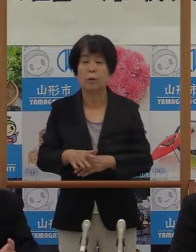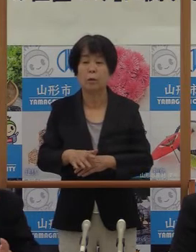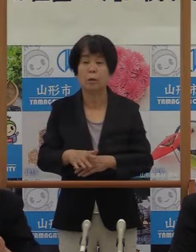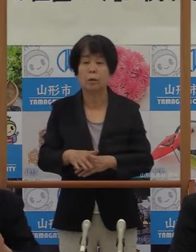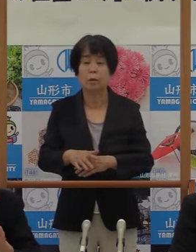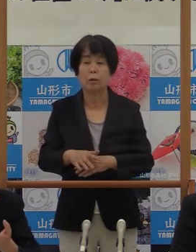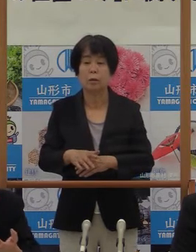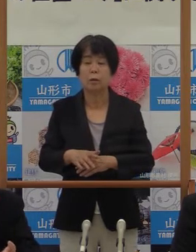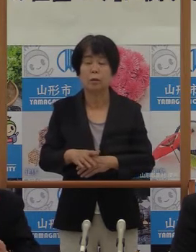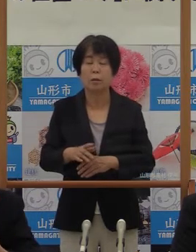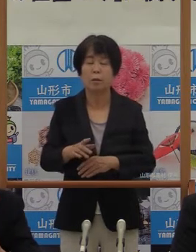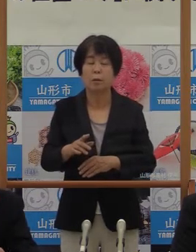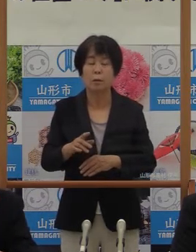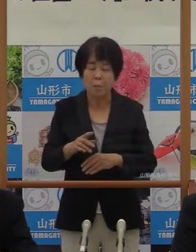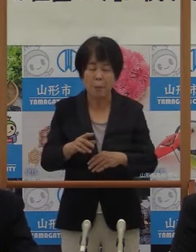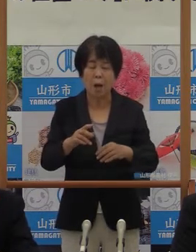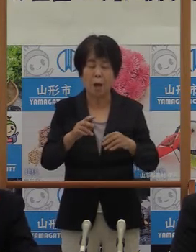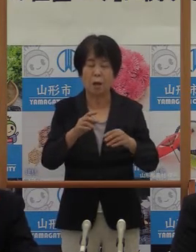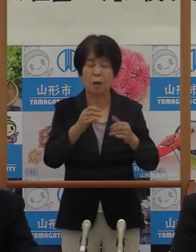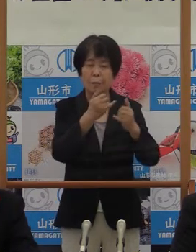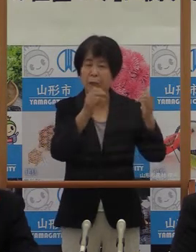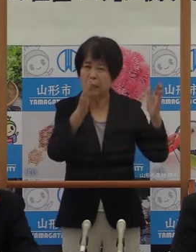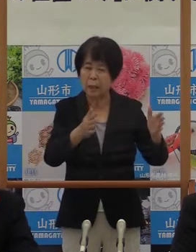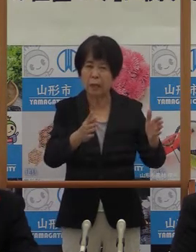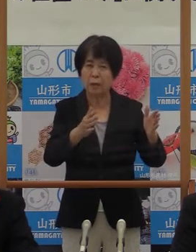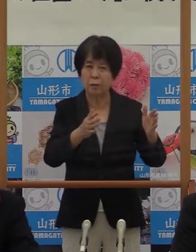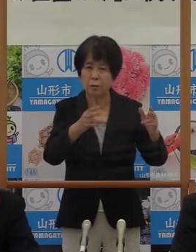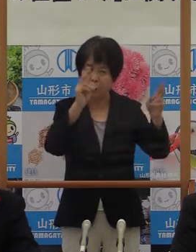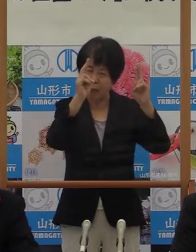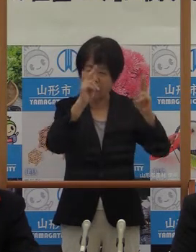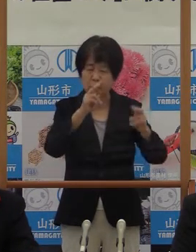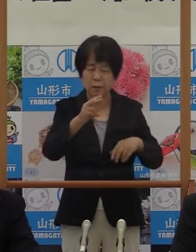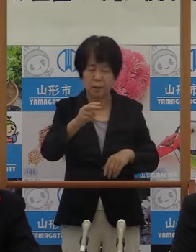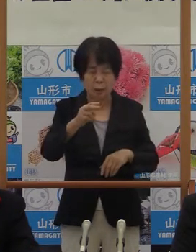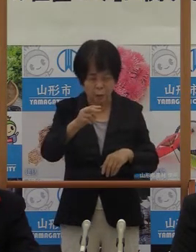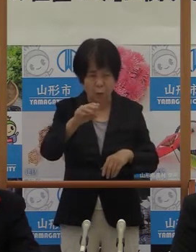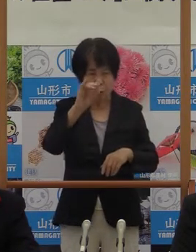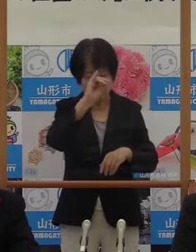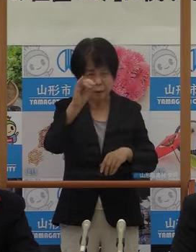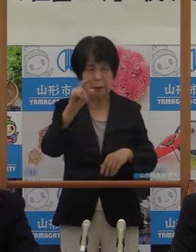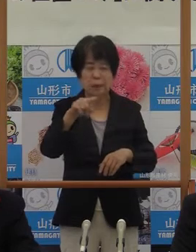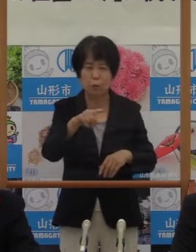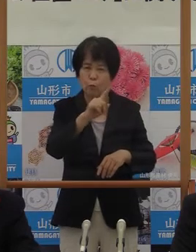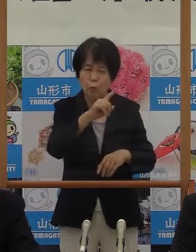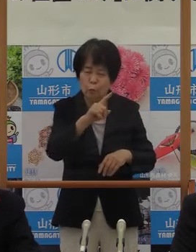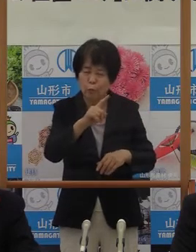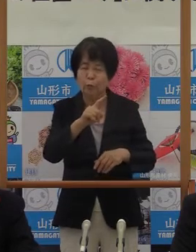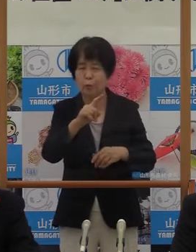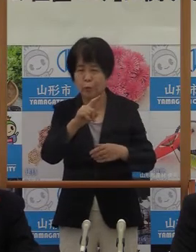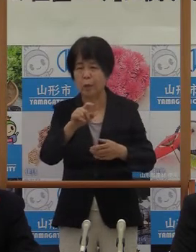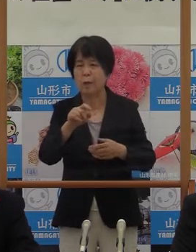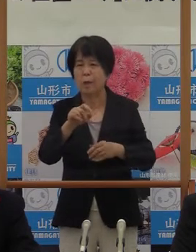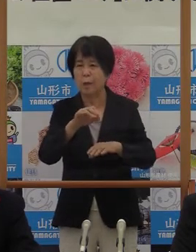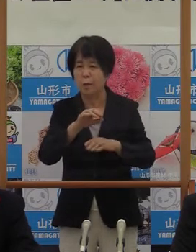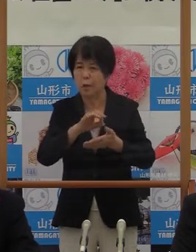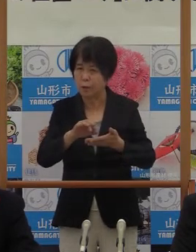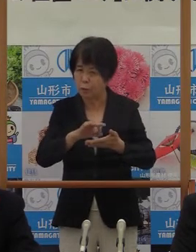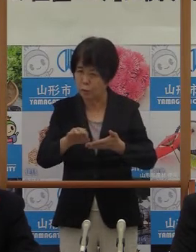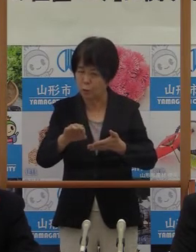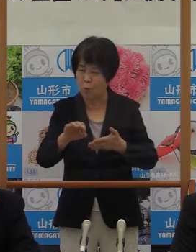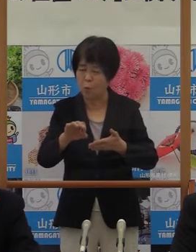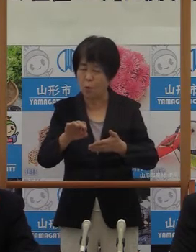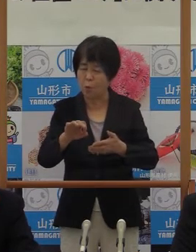いかにして民間の知恵を生かしたような活用ができるかという、そういうことが目的で行われているやり